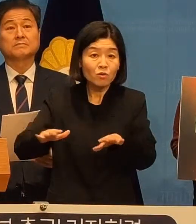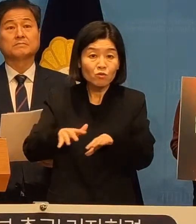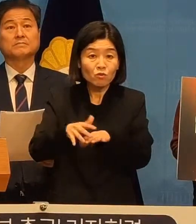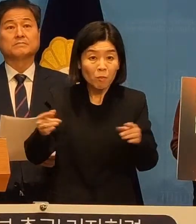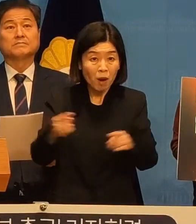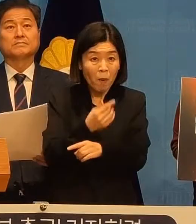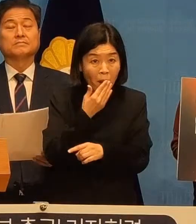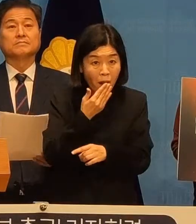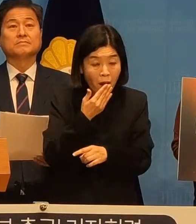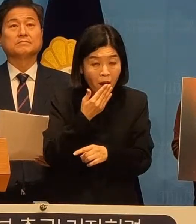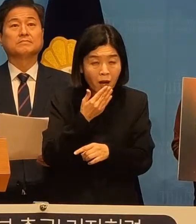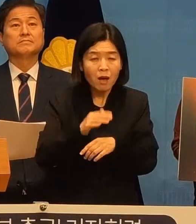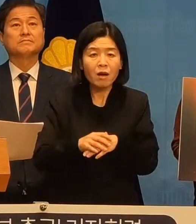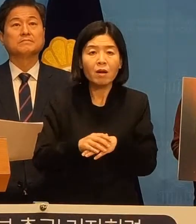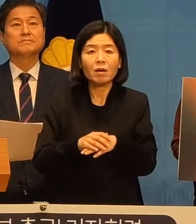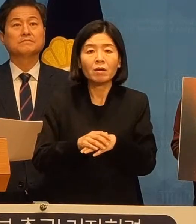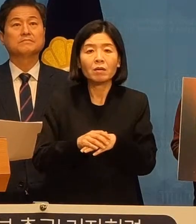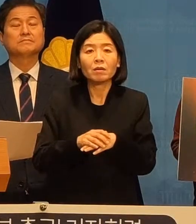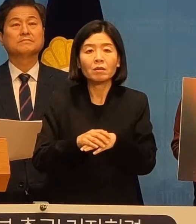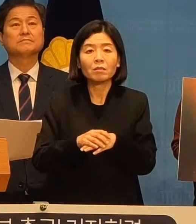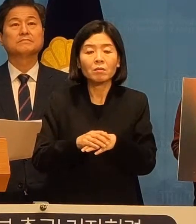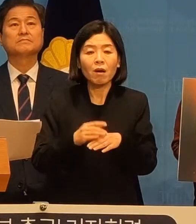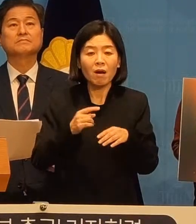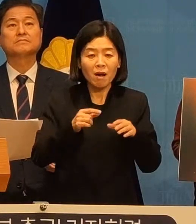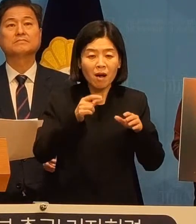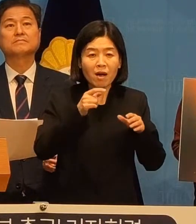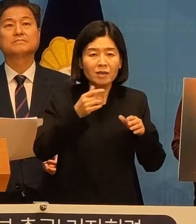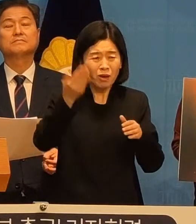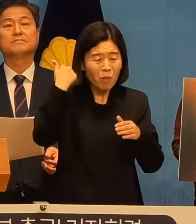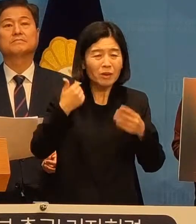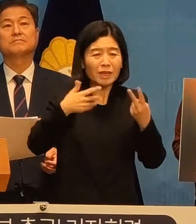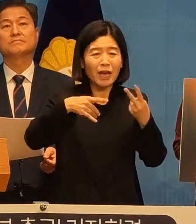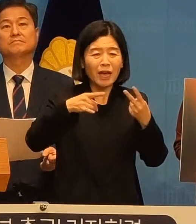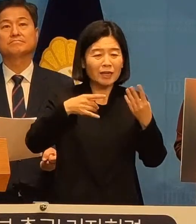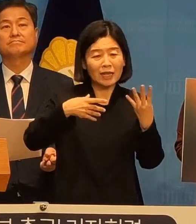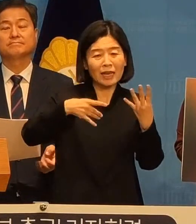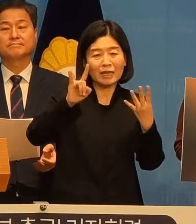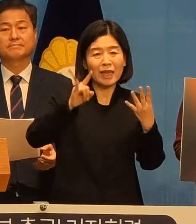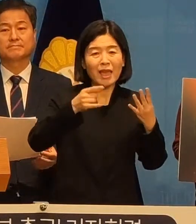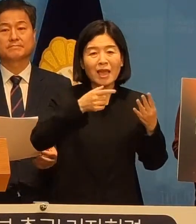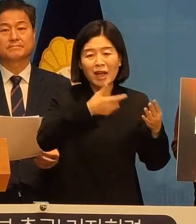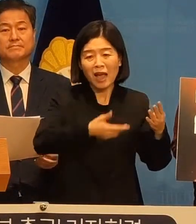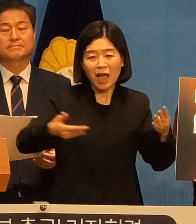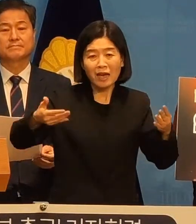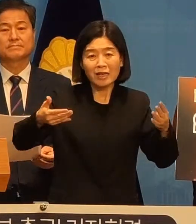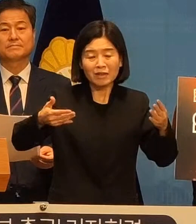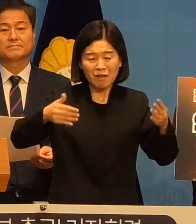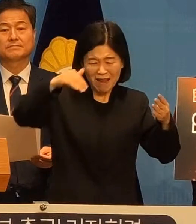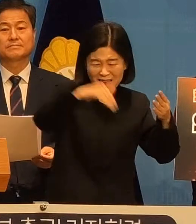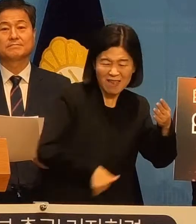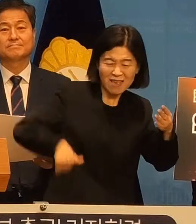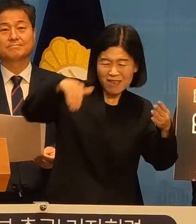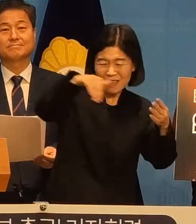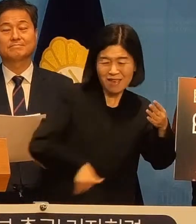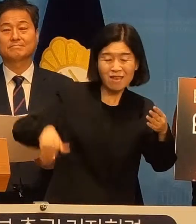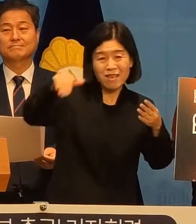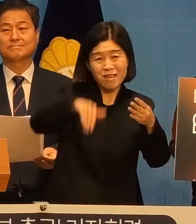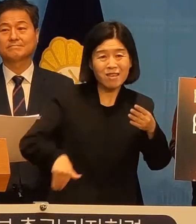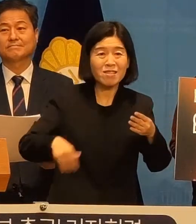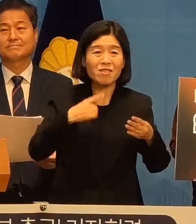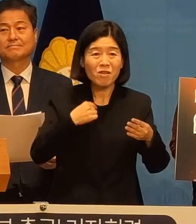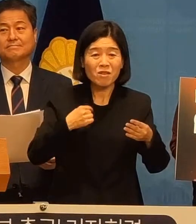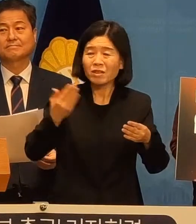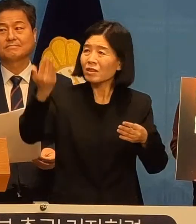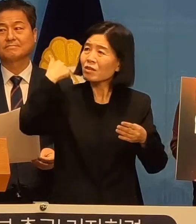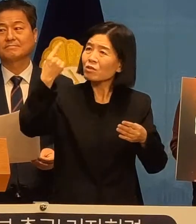4대강 사업 때도 준설을 많이 했죠. 강바닥을 엄청 팠습니다. 80년대에도 그 준설을